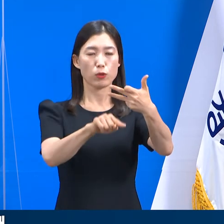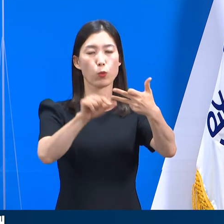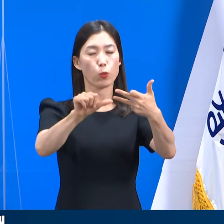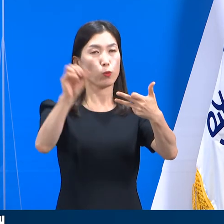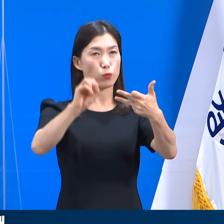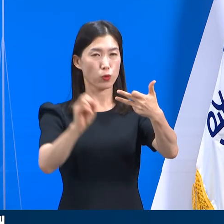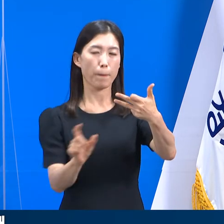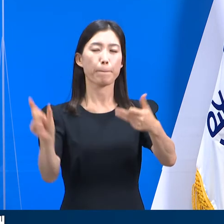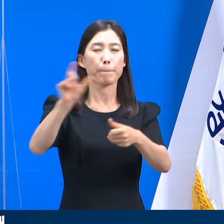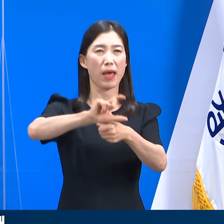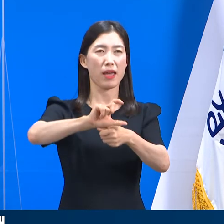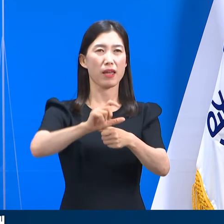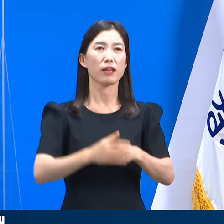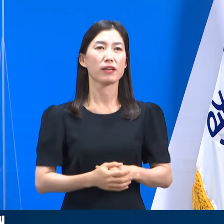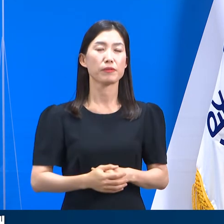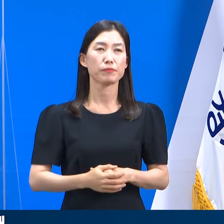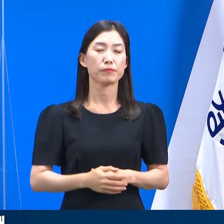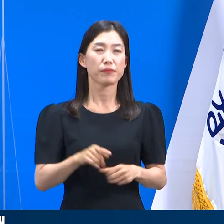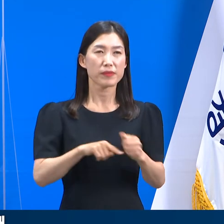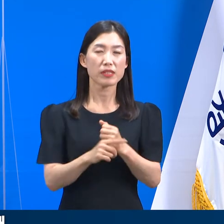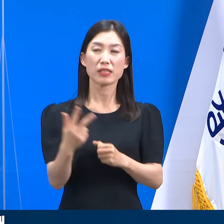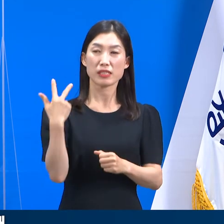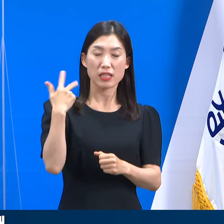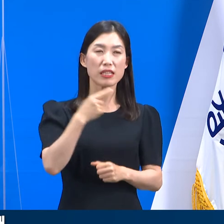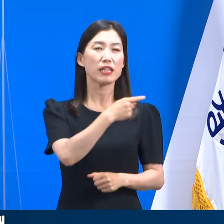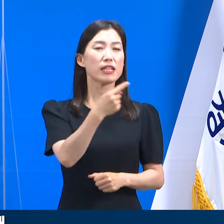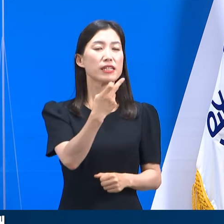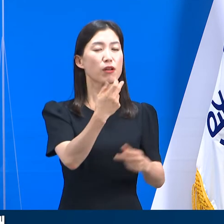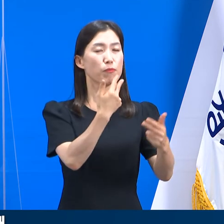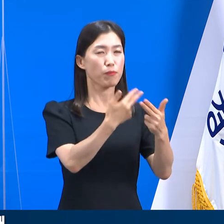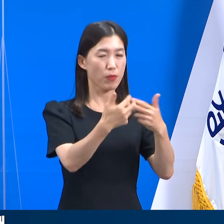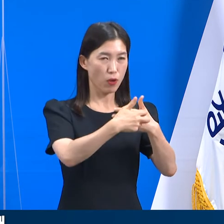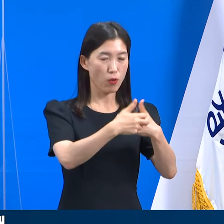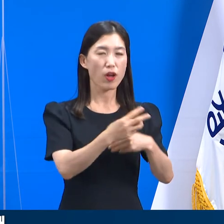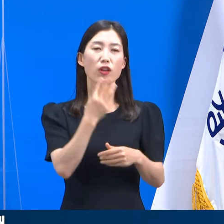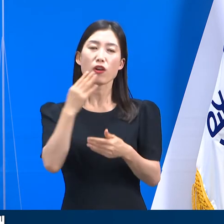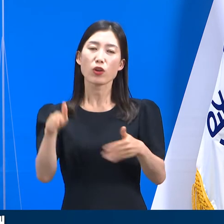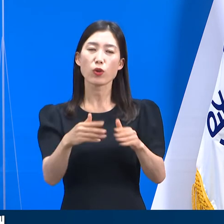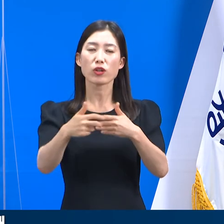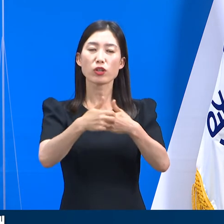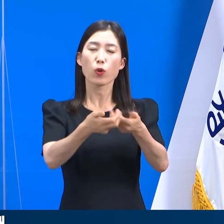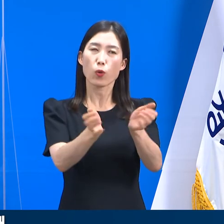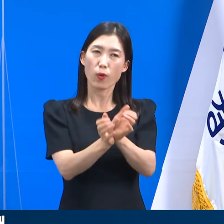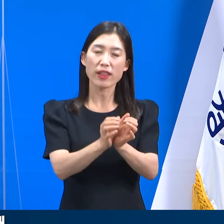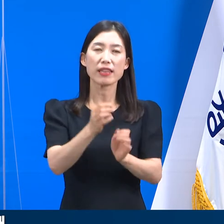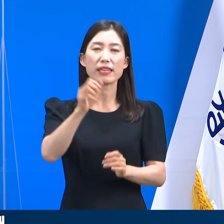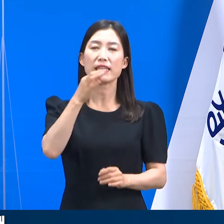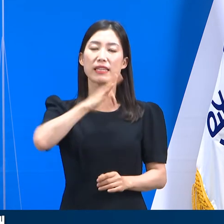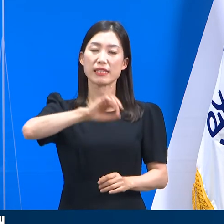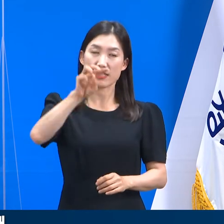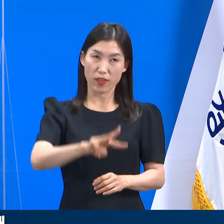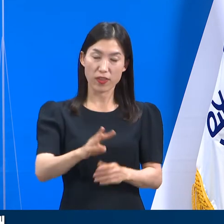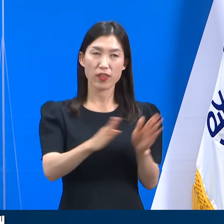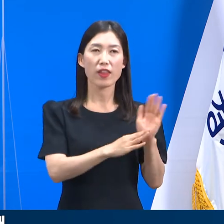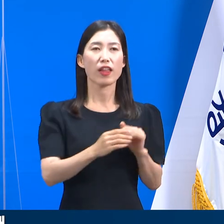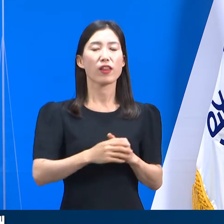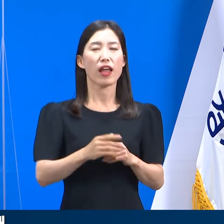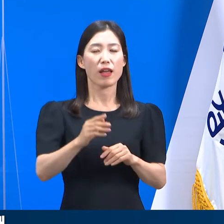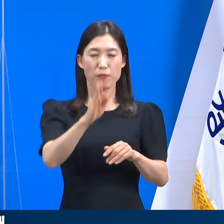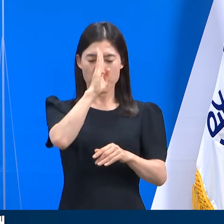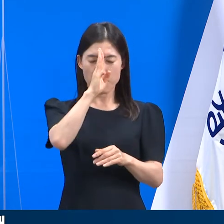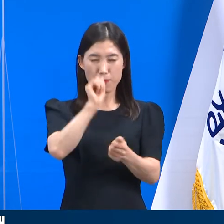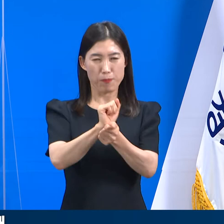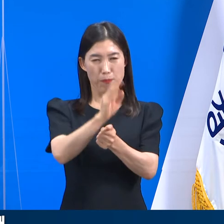감소했습니다. 지난 한주 동안 일산병원 42개, 경기도의료원 2,000병상 36개 등 감염병 전담